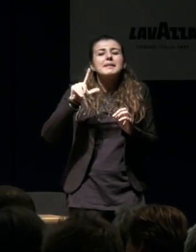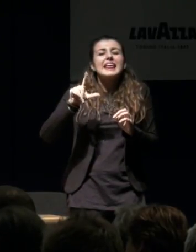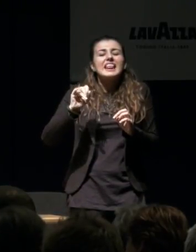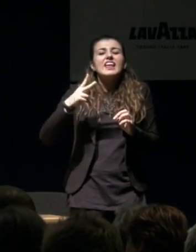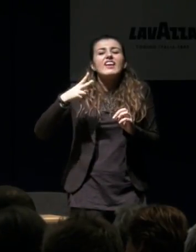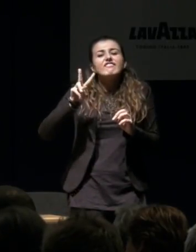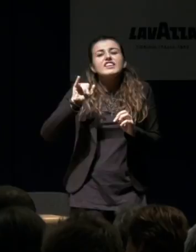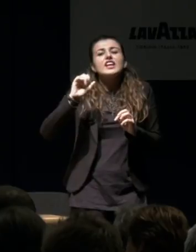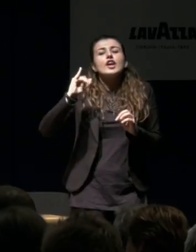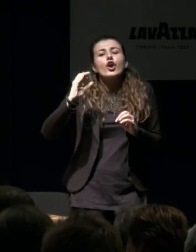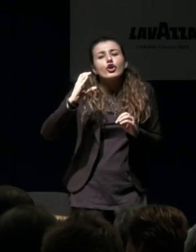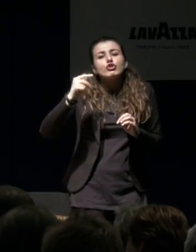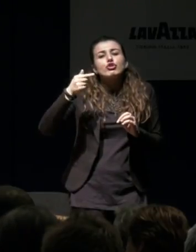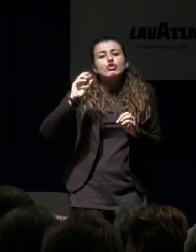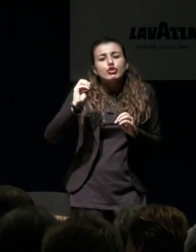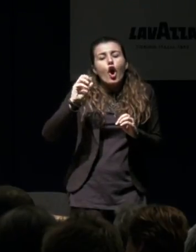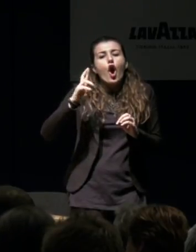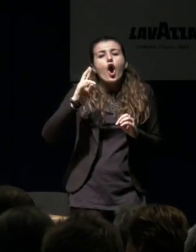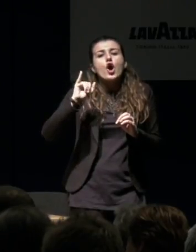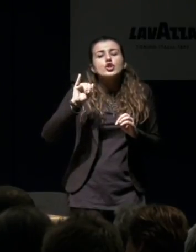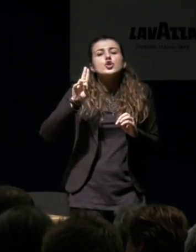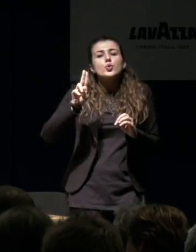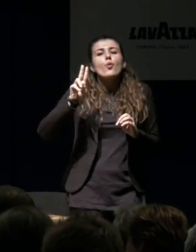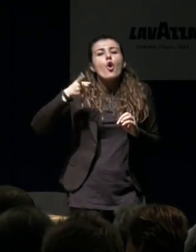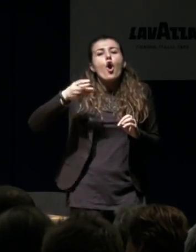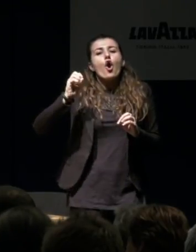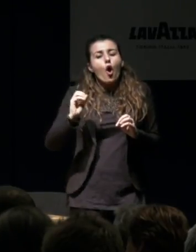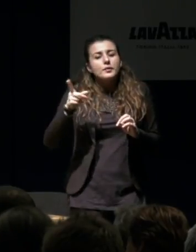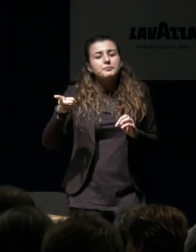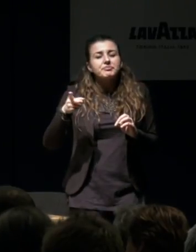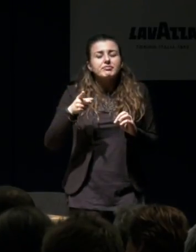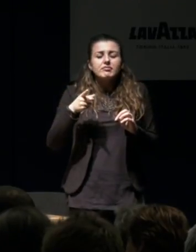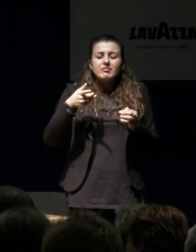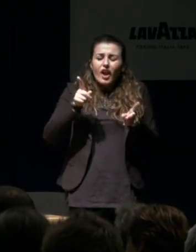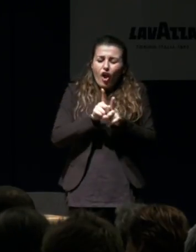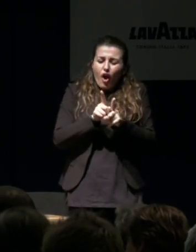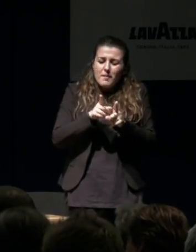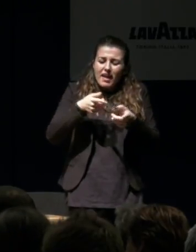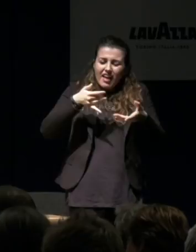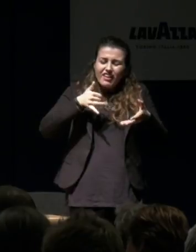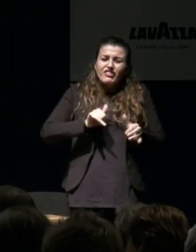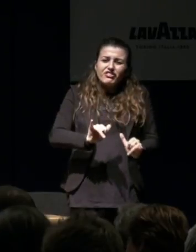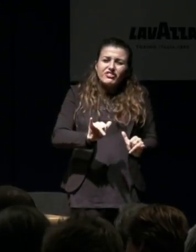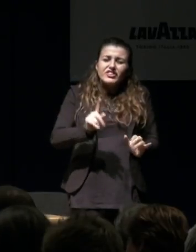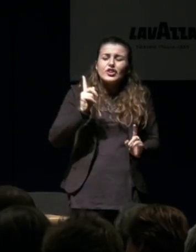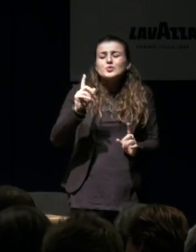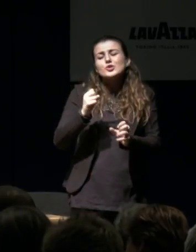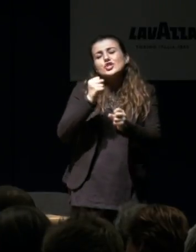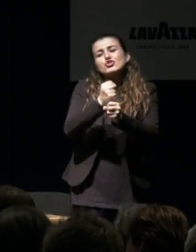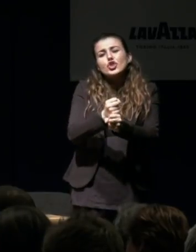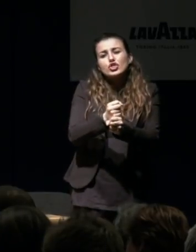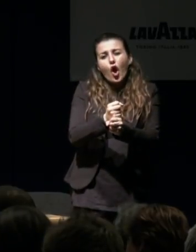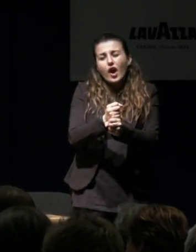sbagliata in quel libro stupendo immortale che è però il figlio in qualche modo del dello storicismo cioè